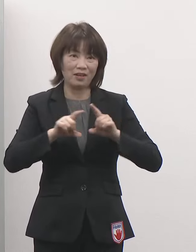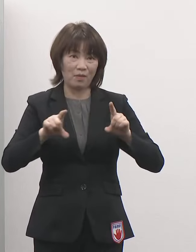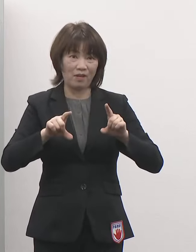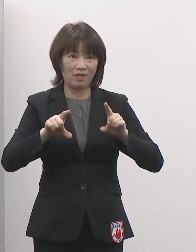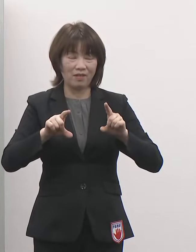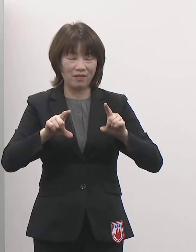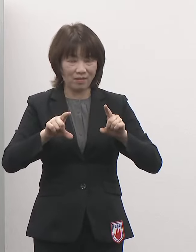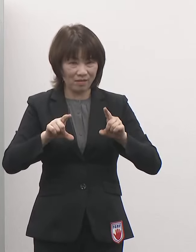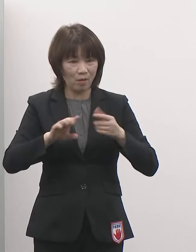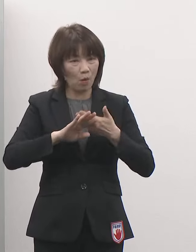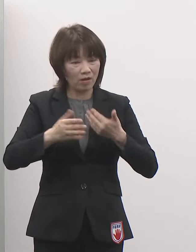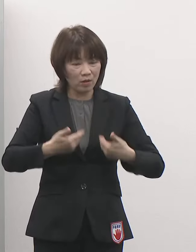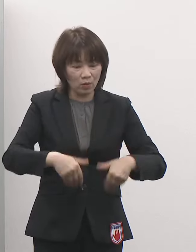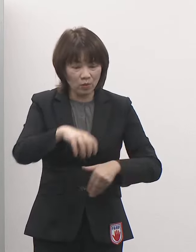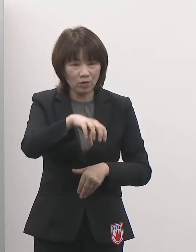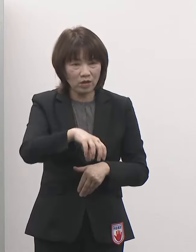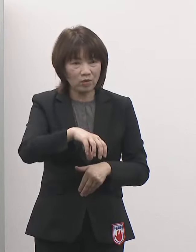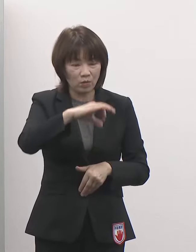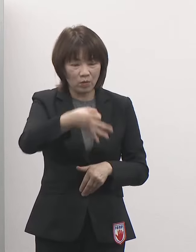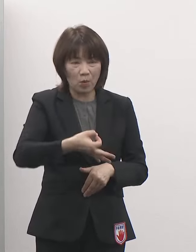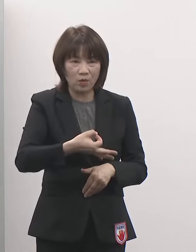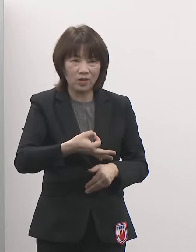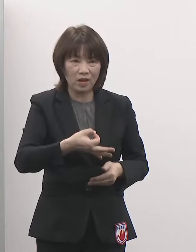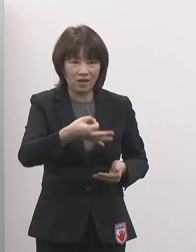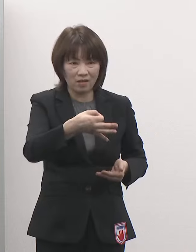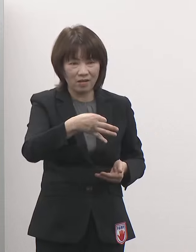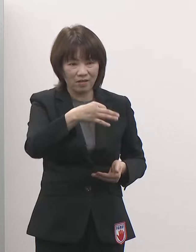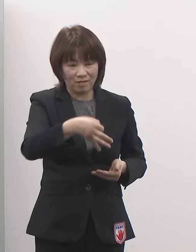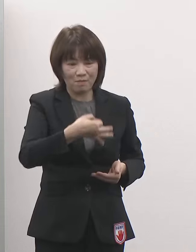税がですの返礼品が、ま